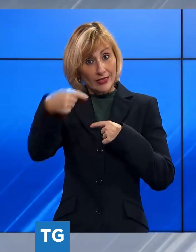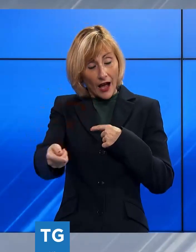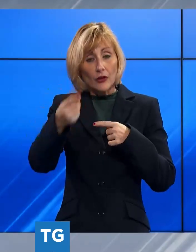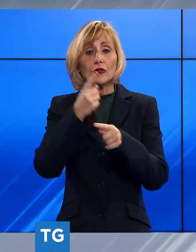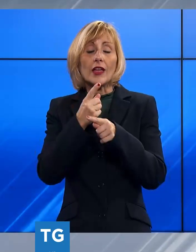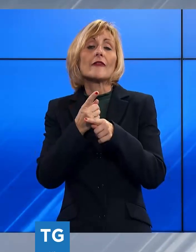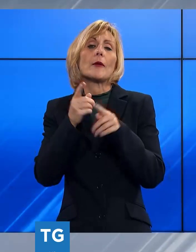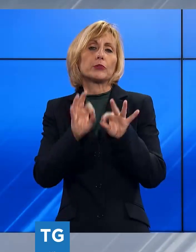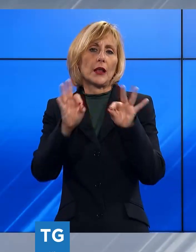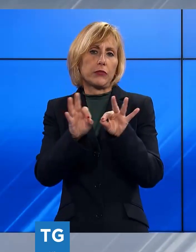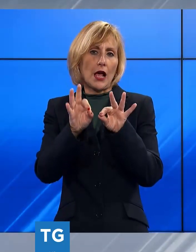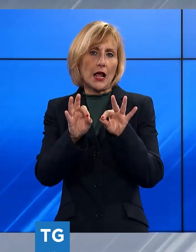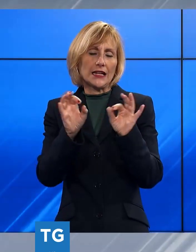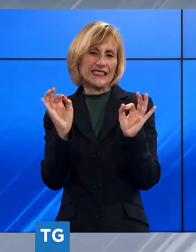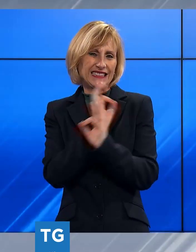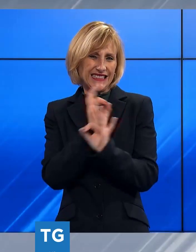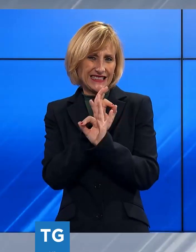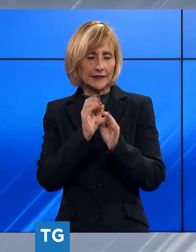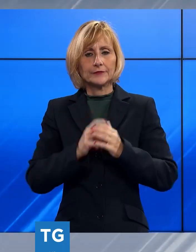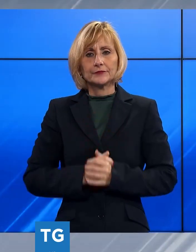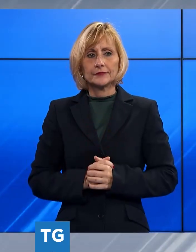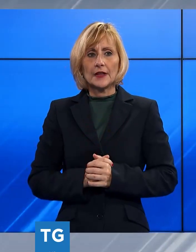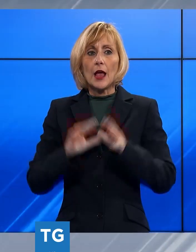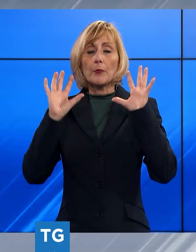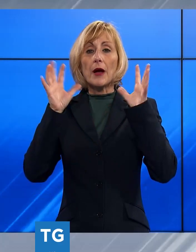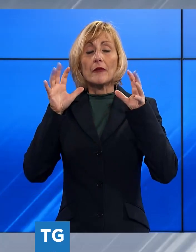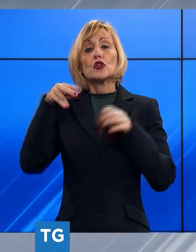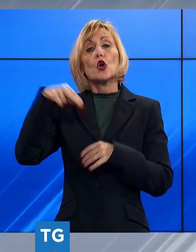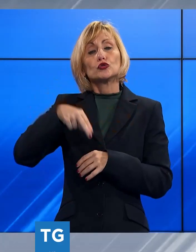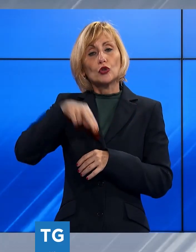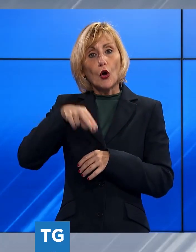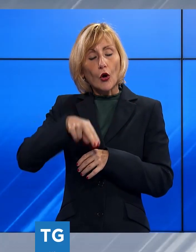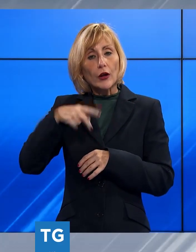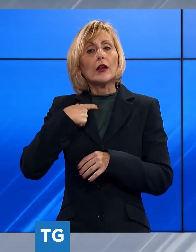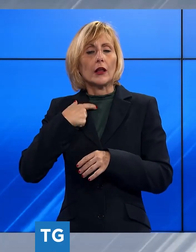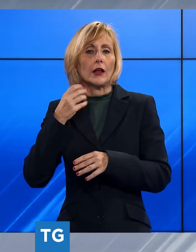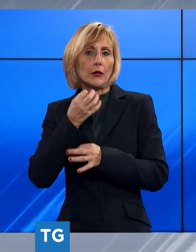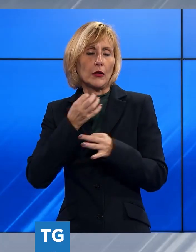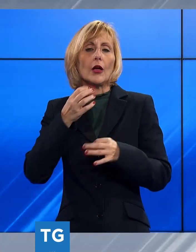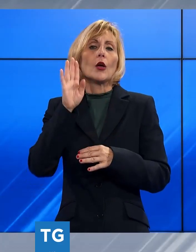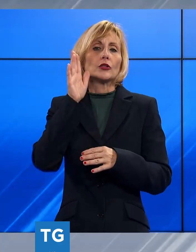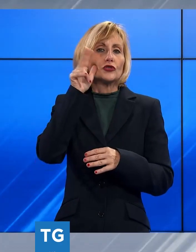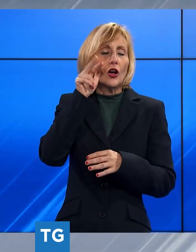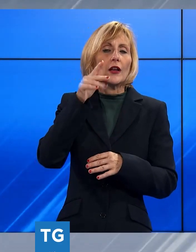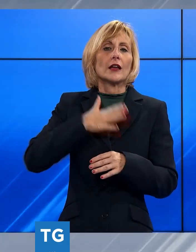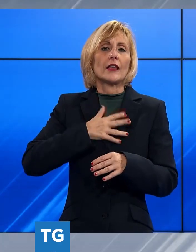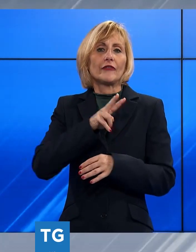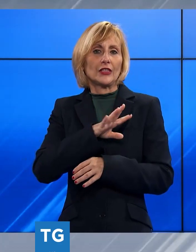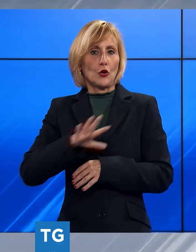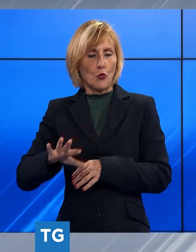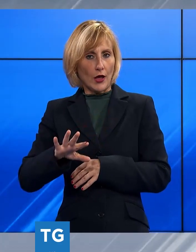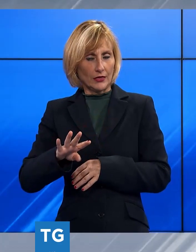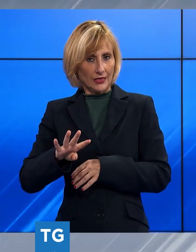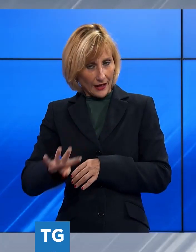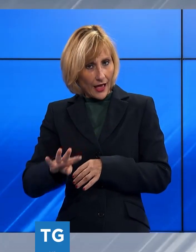impostare pallavolo colpo della Nottolini presa la Mastronardi la ventiquattrenne schiacciatrice abruzzese promette